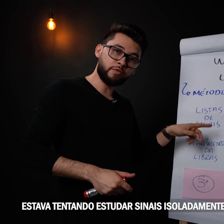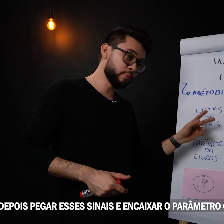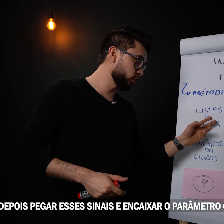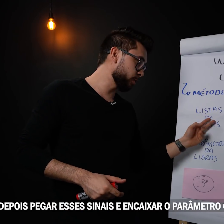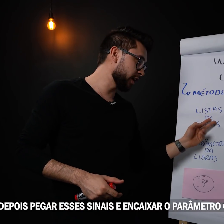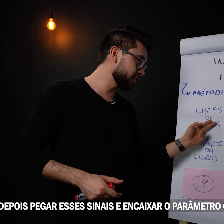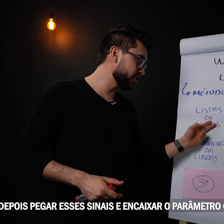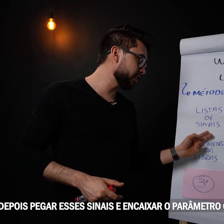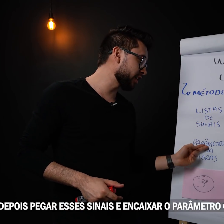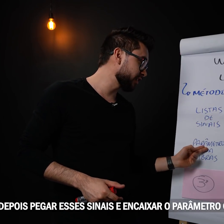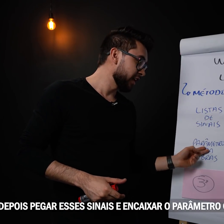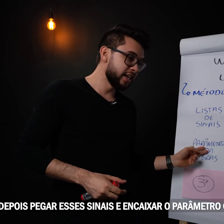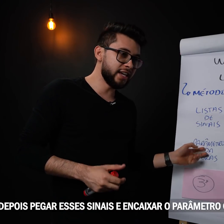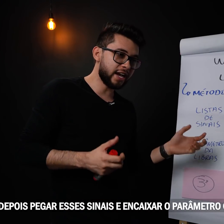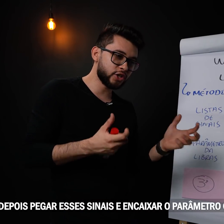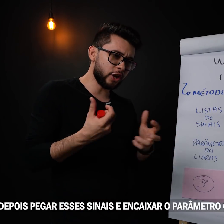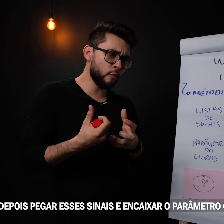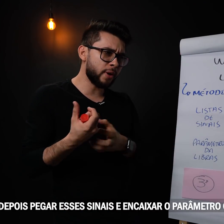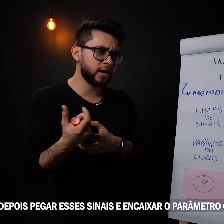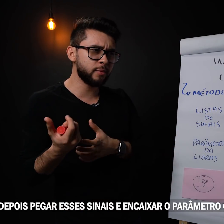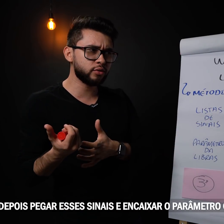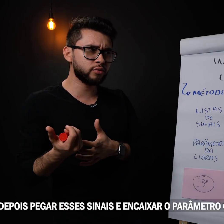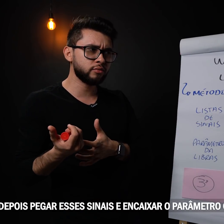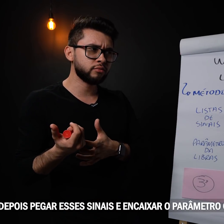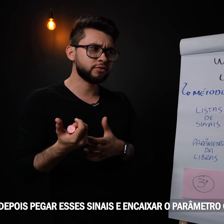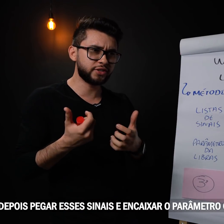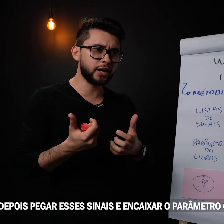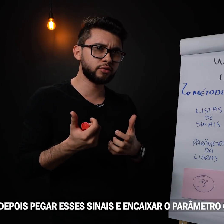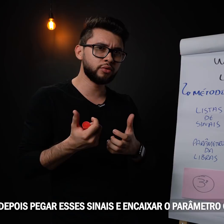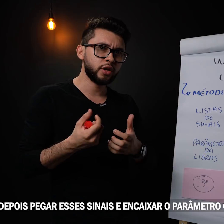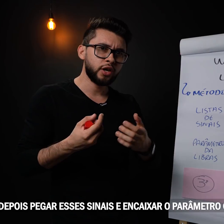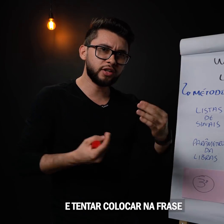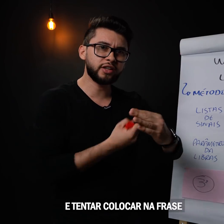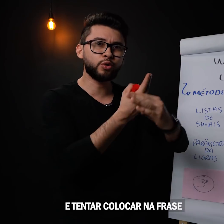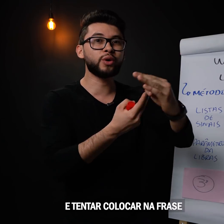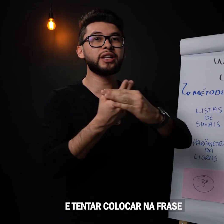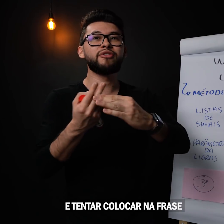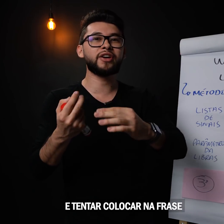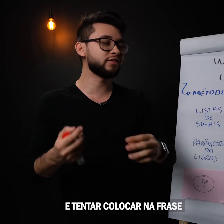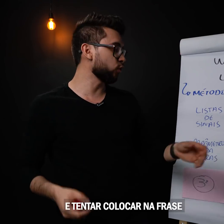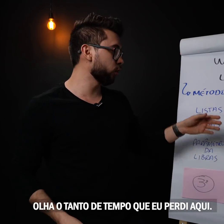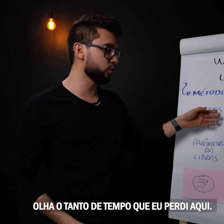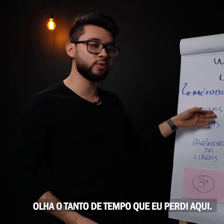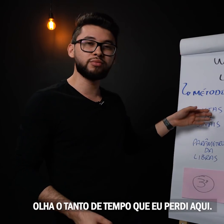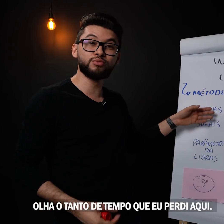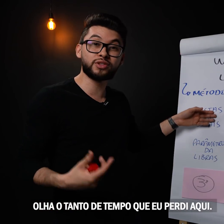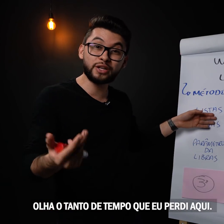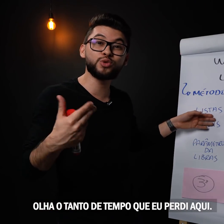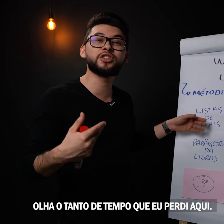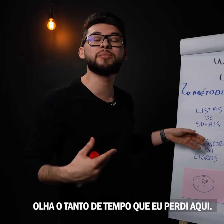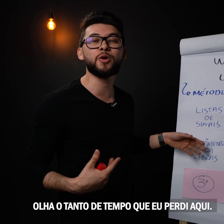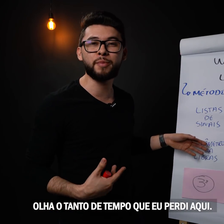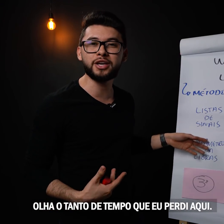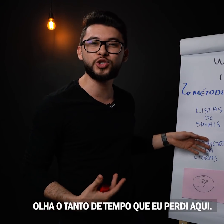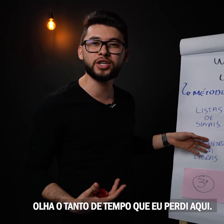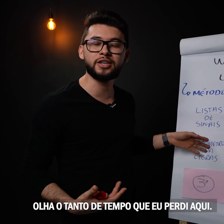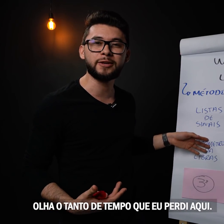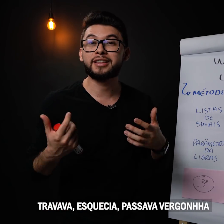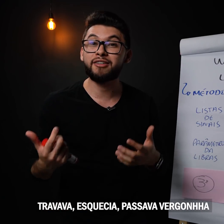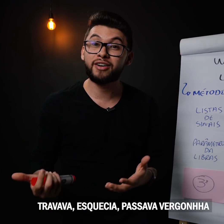depois pegar esses sinais e encaixar o parâmetro certo e tentar colocar na frase. Olha o tanto de tempo que eu perdi aqui.